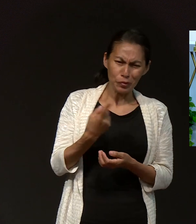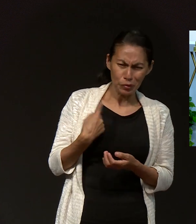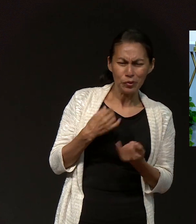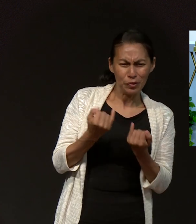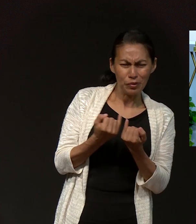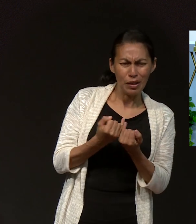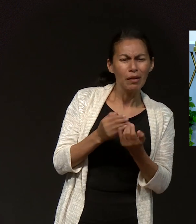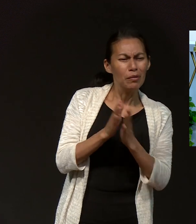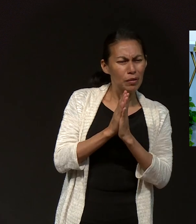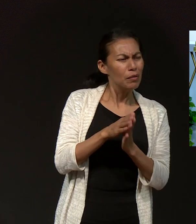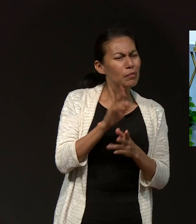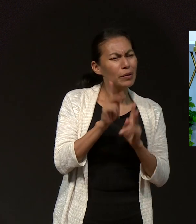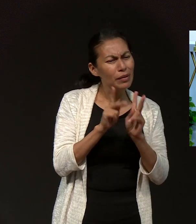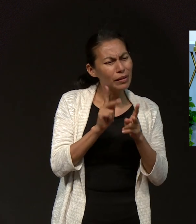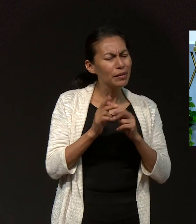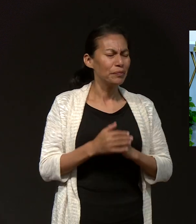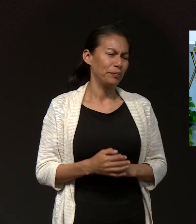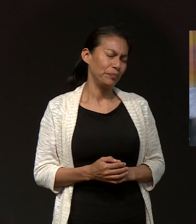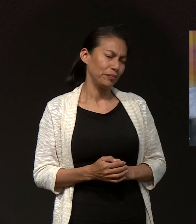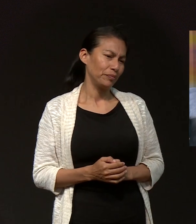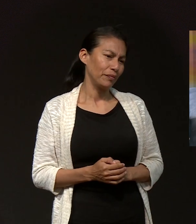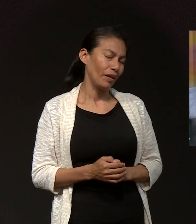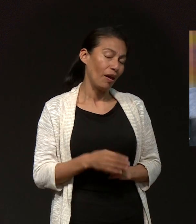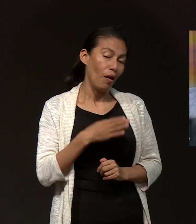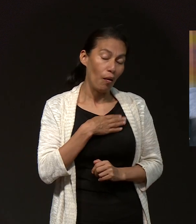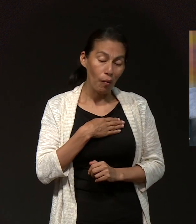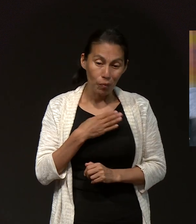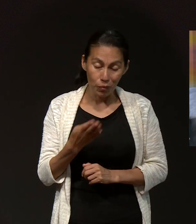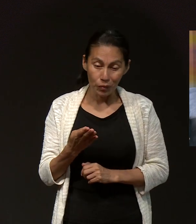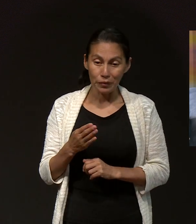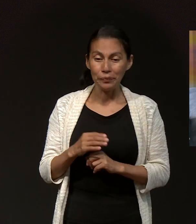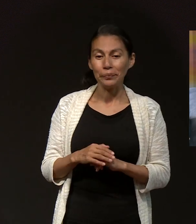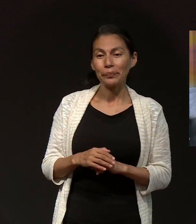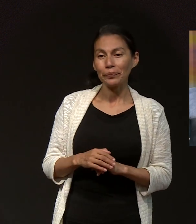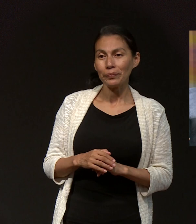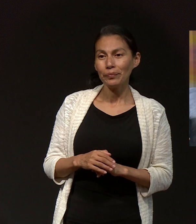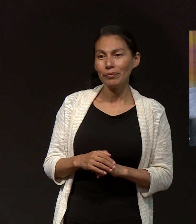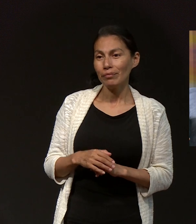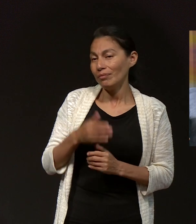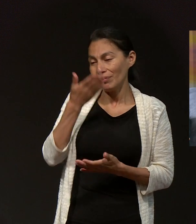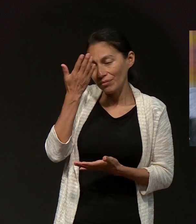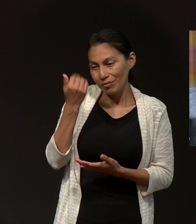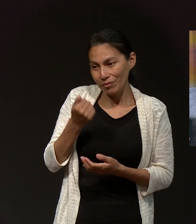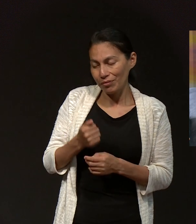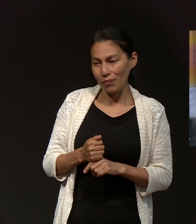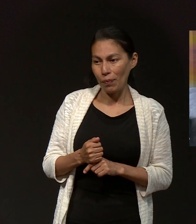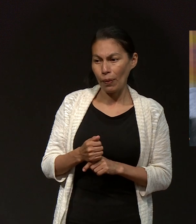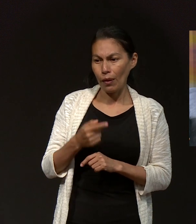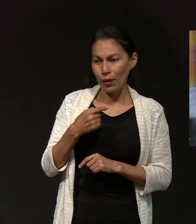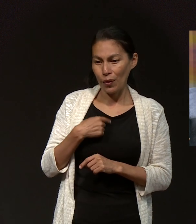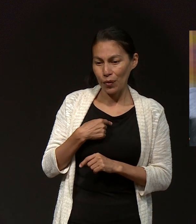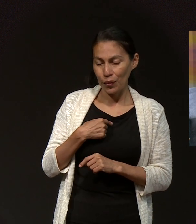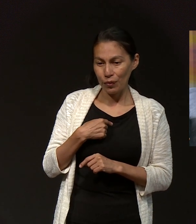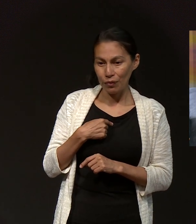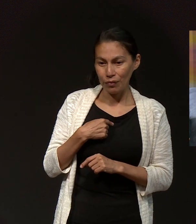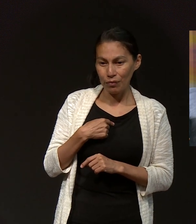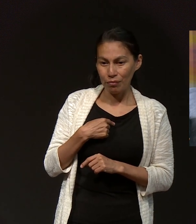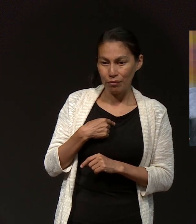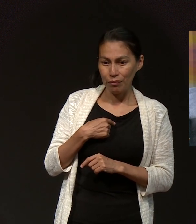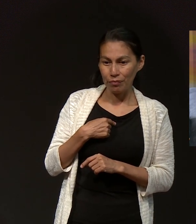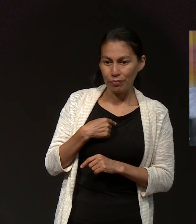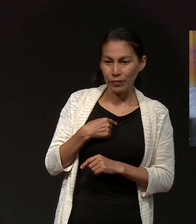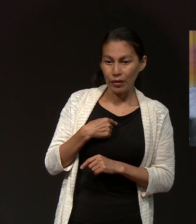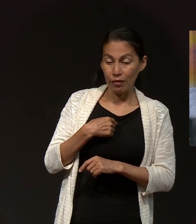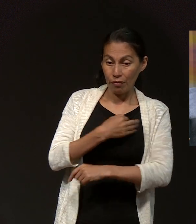nosotros también. Cuéntanos algo de eso. Bueno, pues, no sé, a mí me tocó crecer